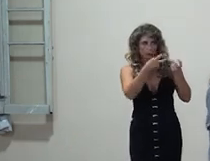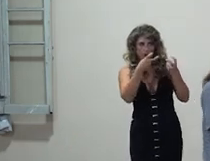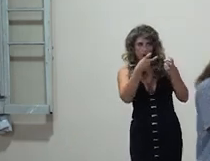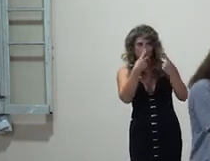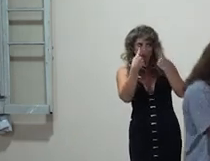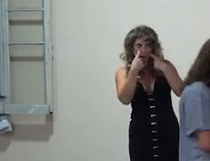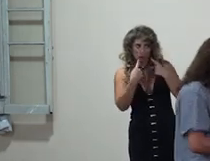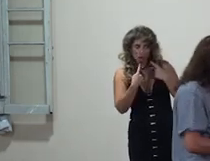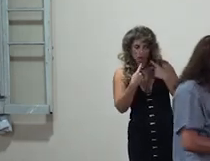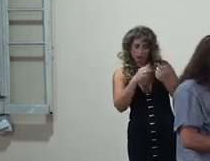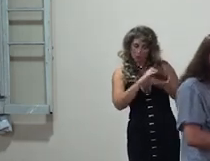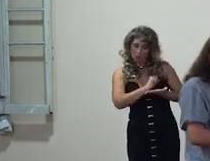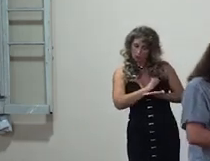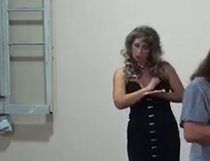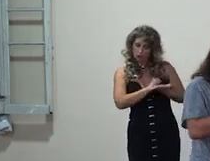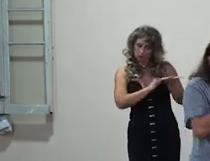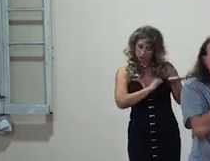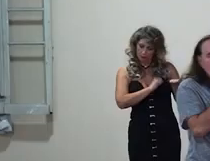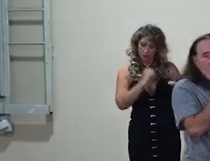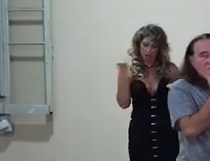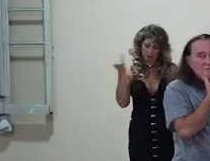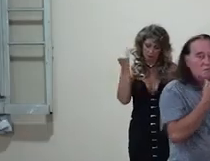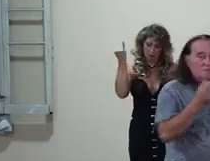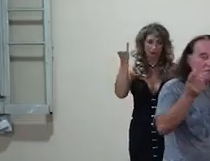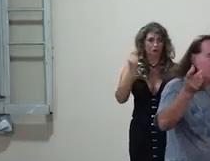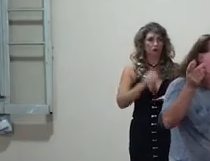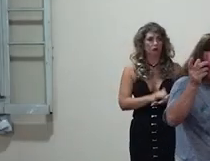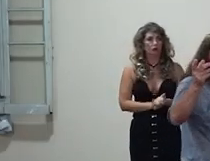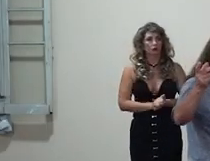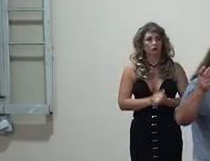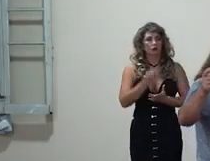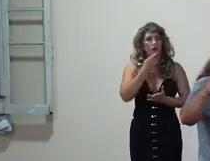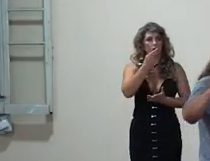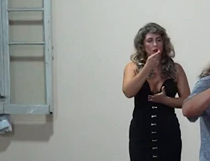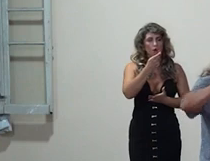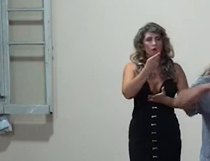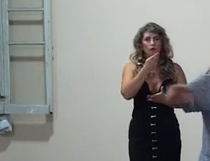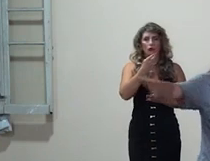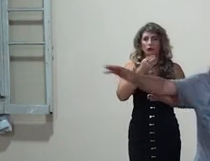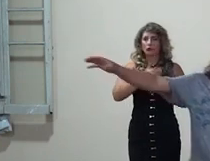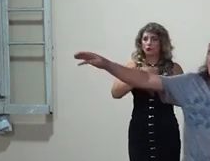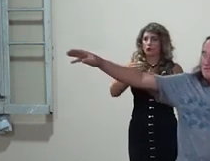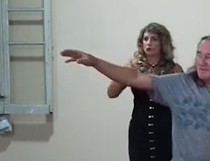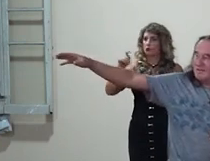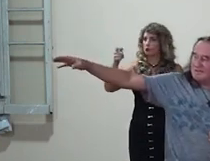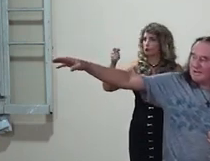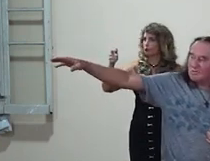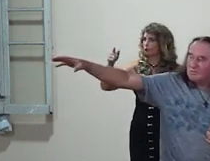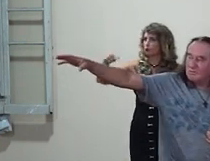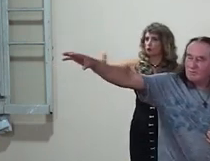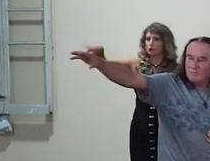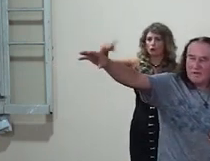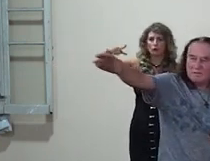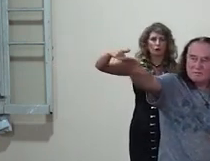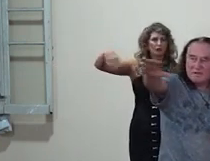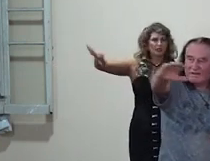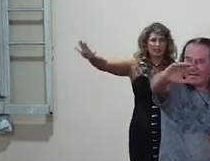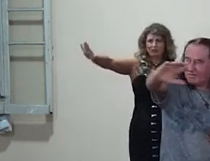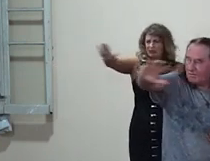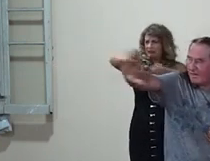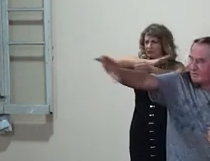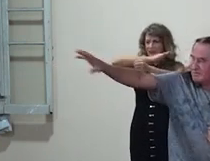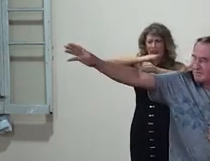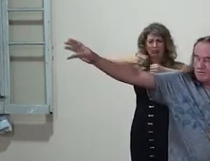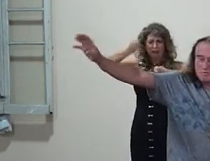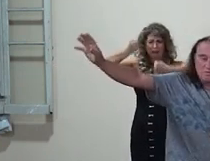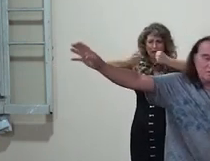você ama o que você faz, tá? Isso é bem importante. Eu falei no começo aqui que eu achei pouca gente aqui na frente, teve que estar tudo tomado de